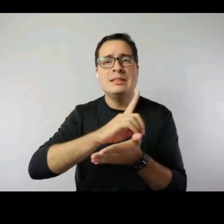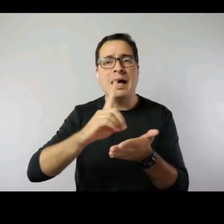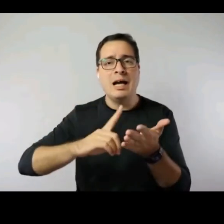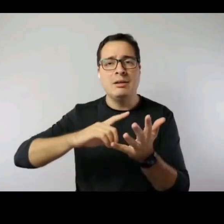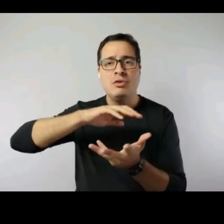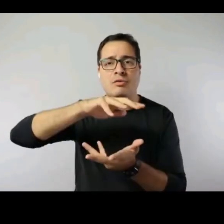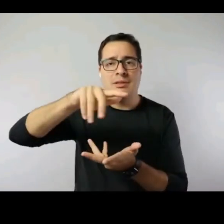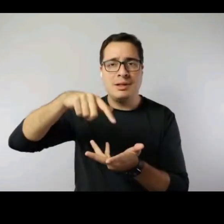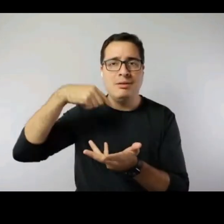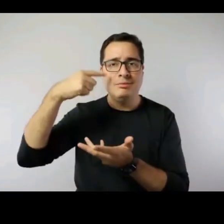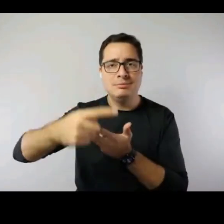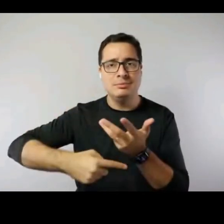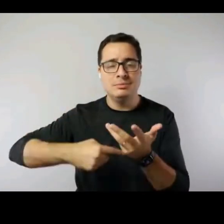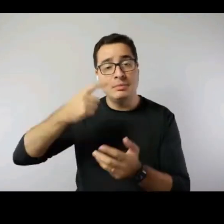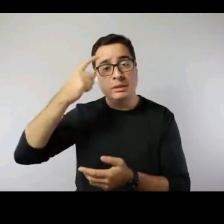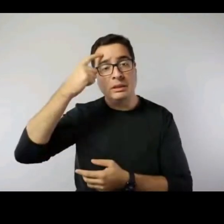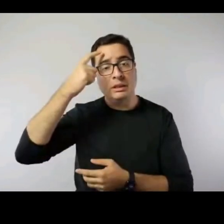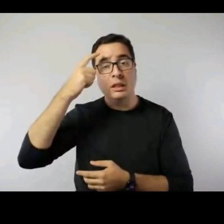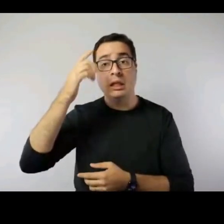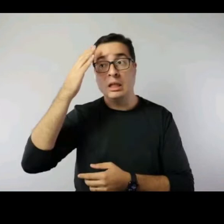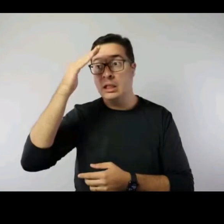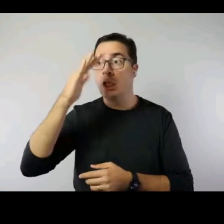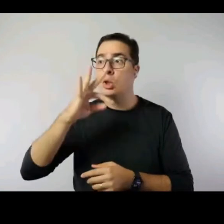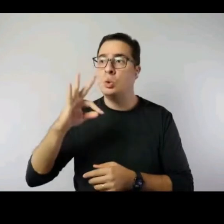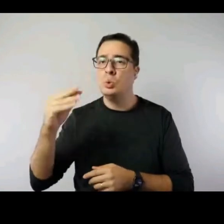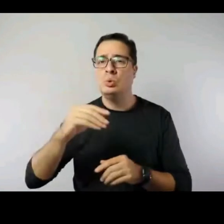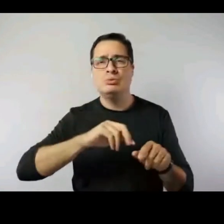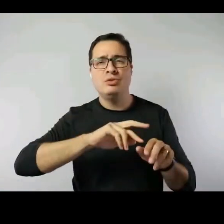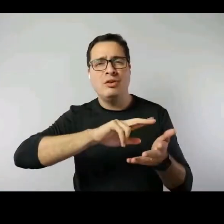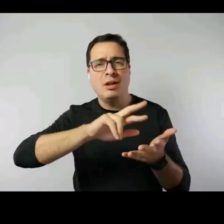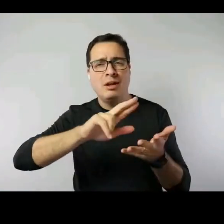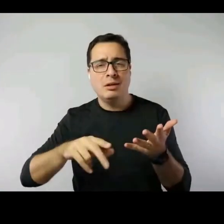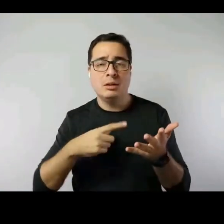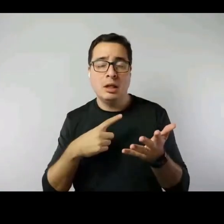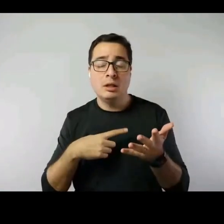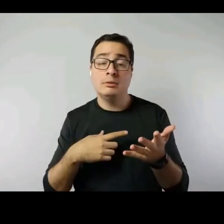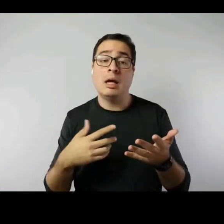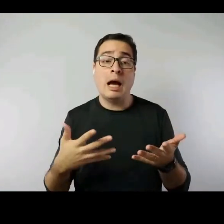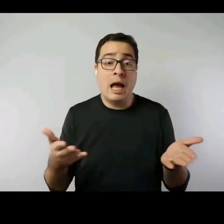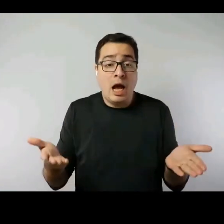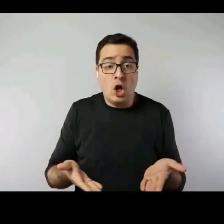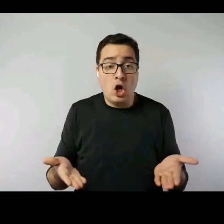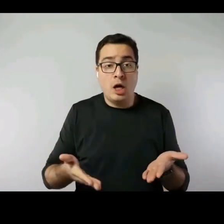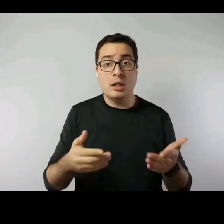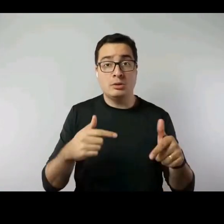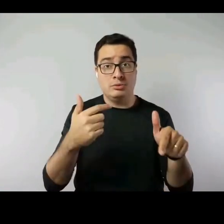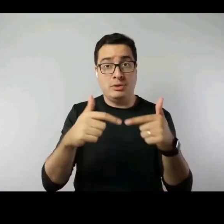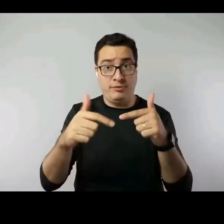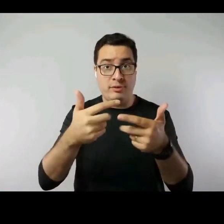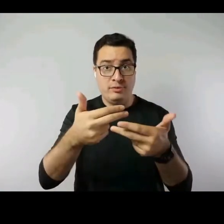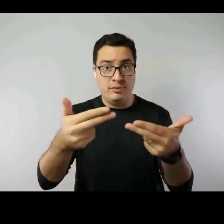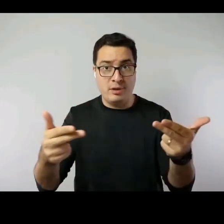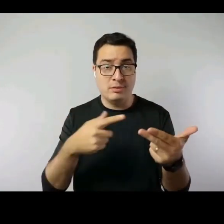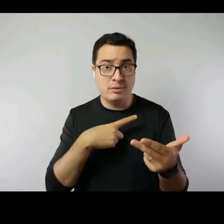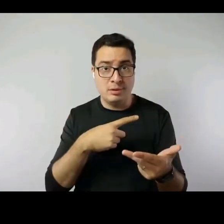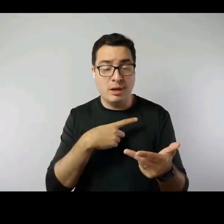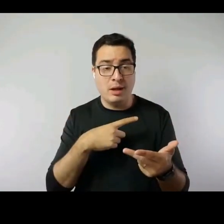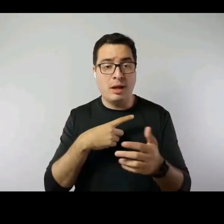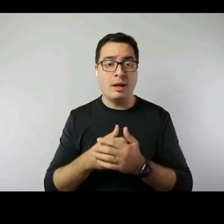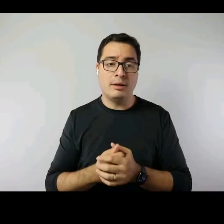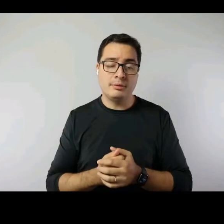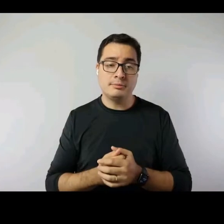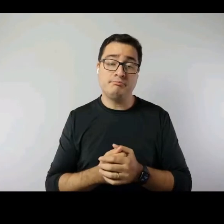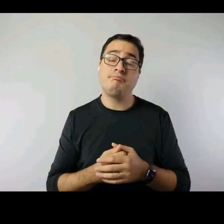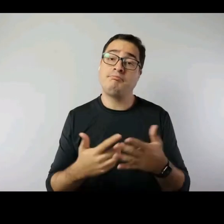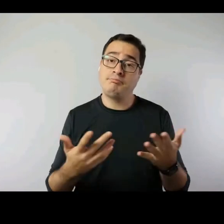gente pegaria e entenderia todas essas nuances. E aí eu chego nesses serviços também e volto um